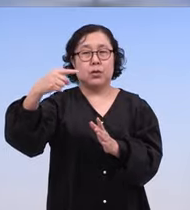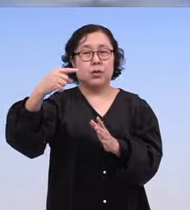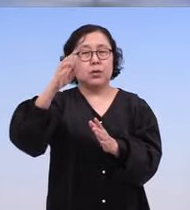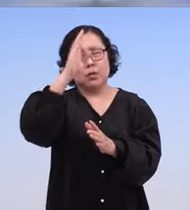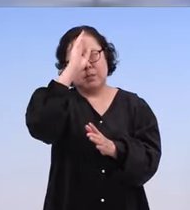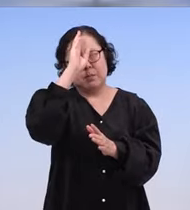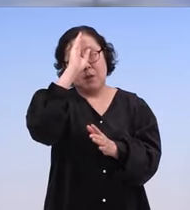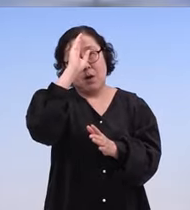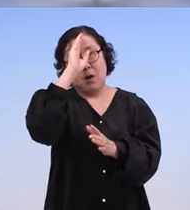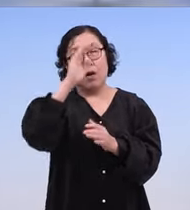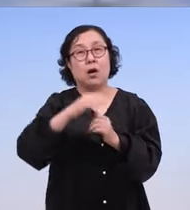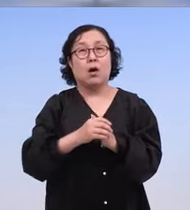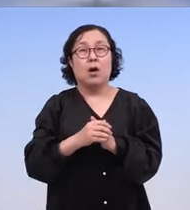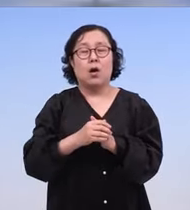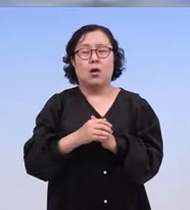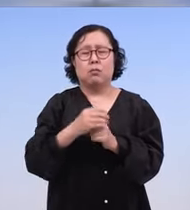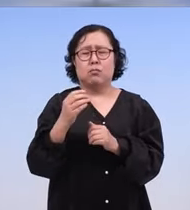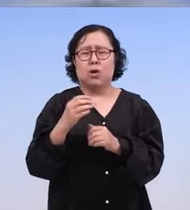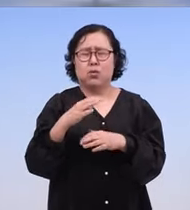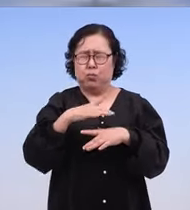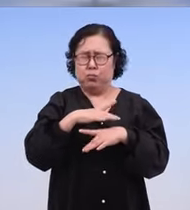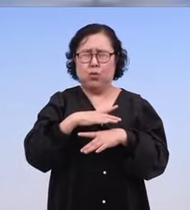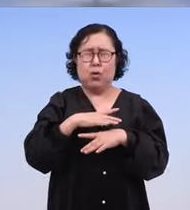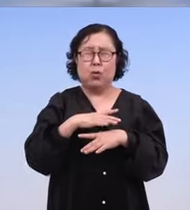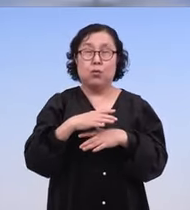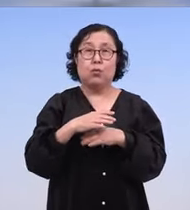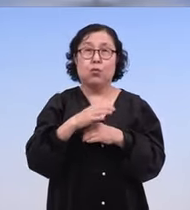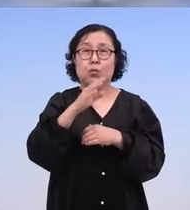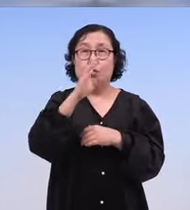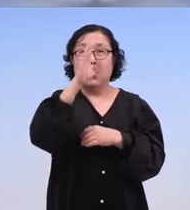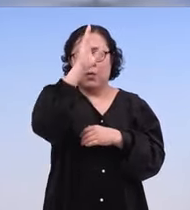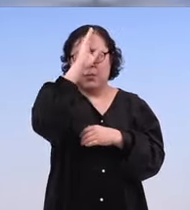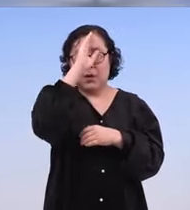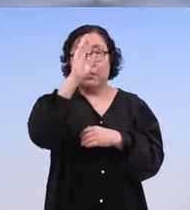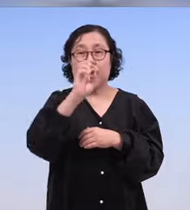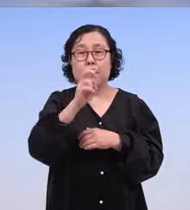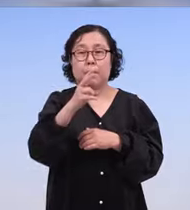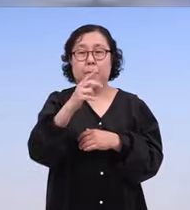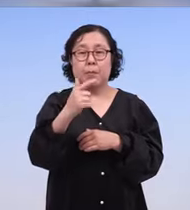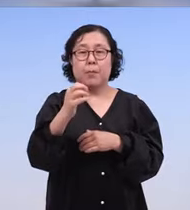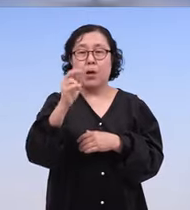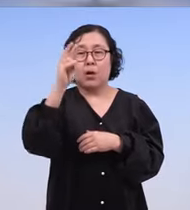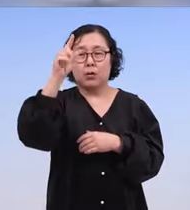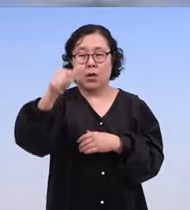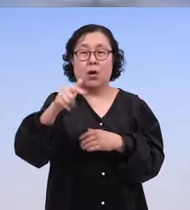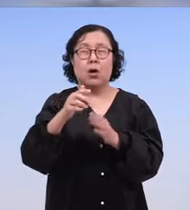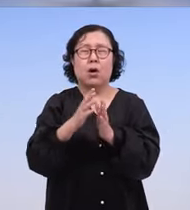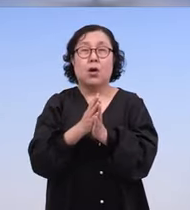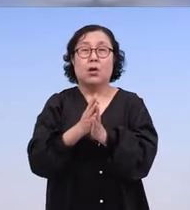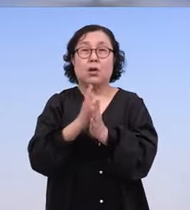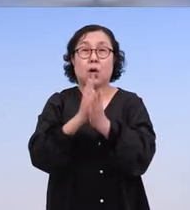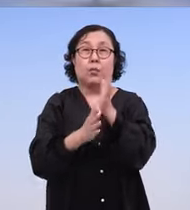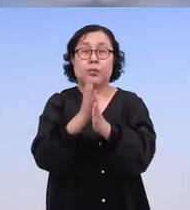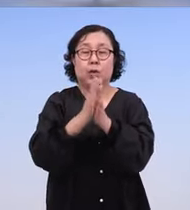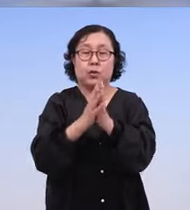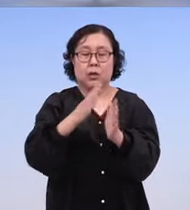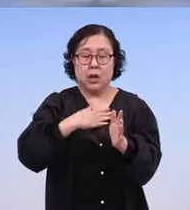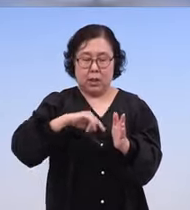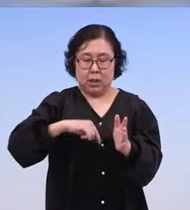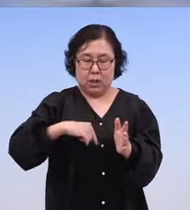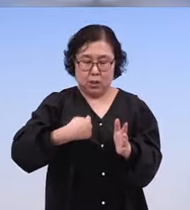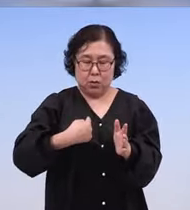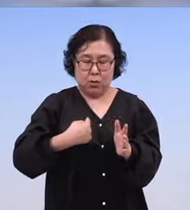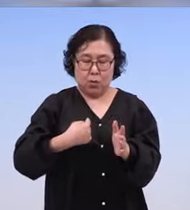희귀성 난치병이거든요. 이 루푸스는 정말 무서운 병이에요. 이 몸의 면역 체계가 이상을 일으켜 가지고 자기